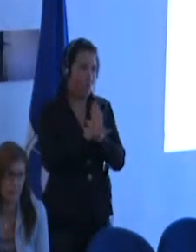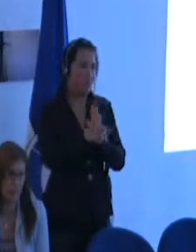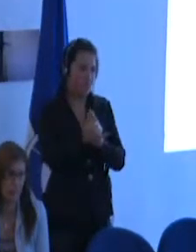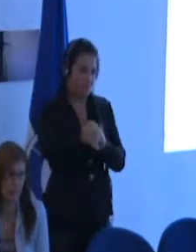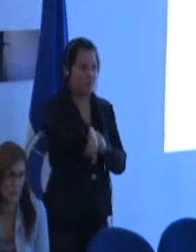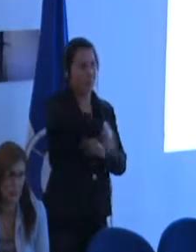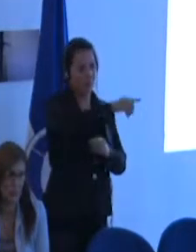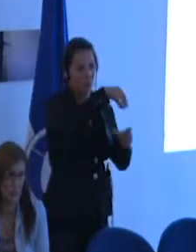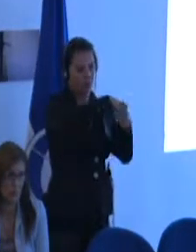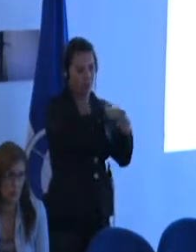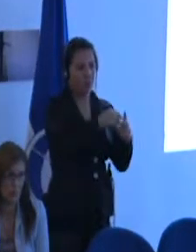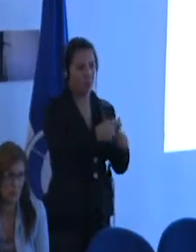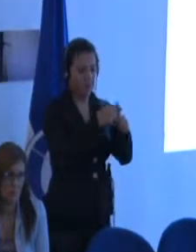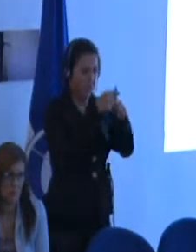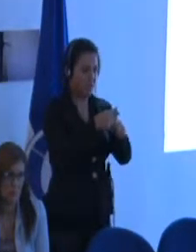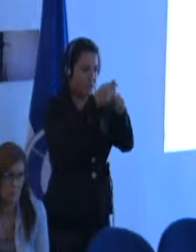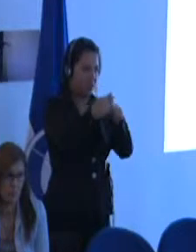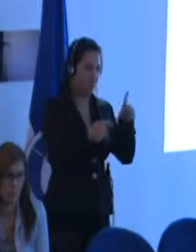rumbo que le quieren dar a su vida.